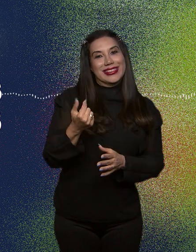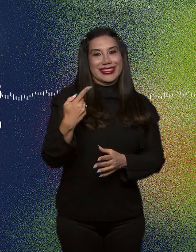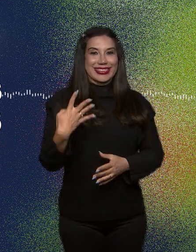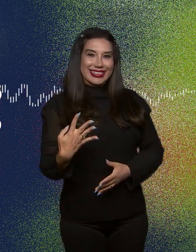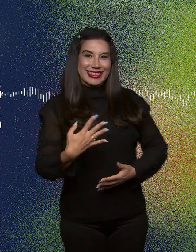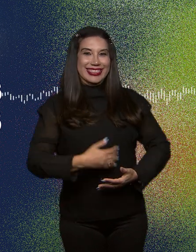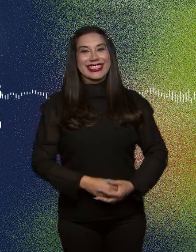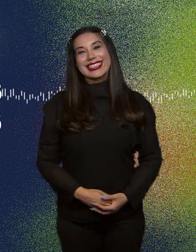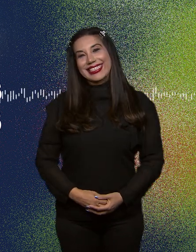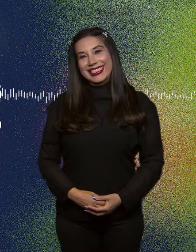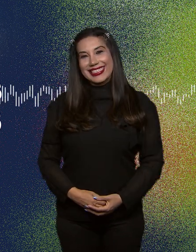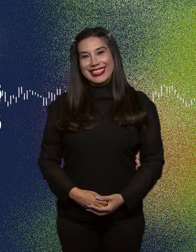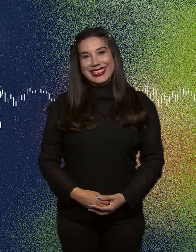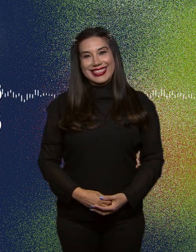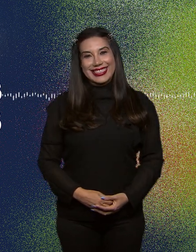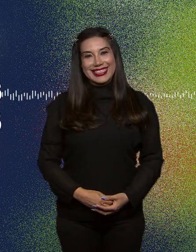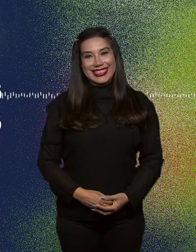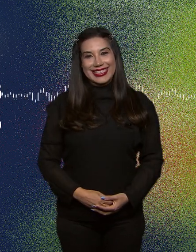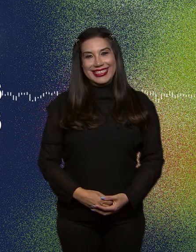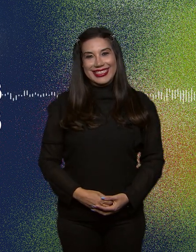ano.